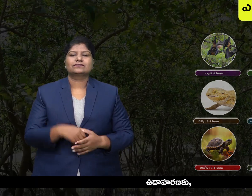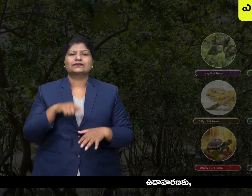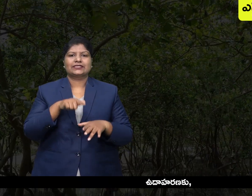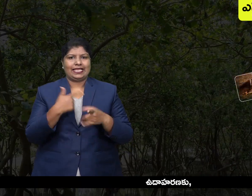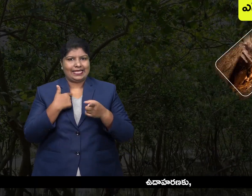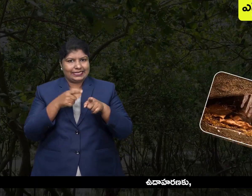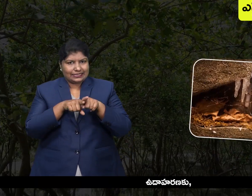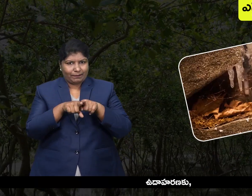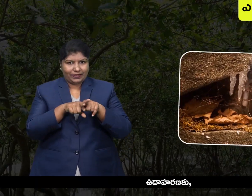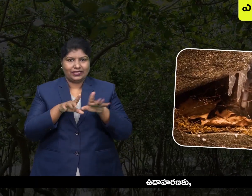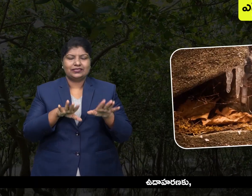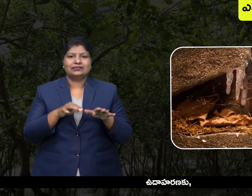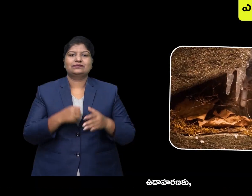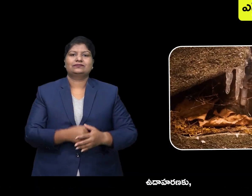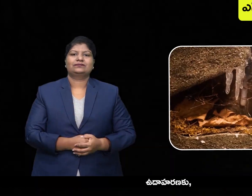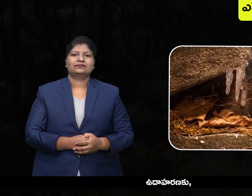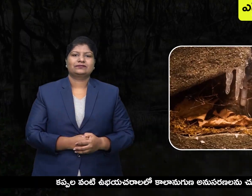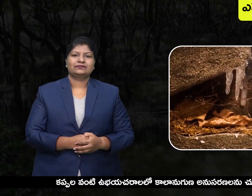ఉదాహరణకు,